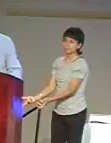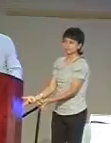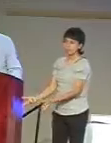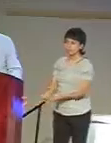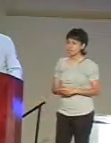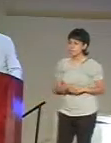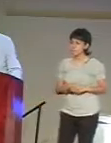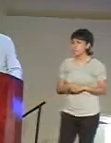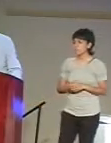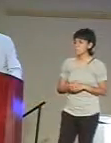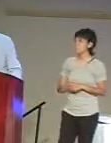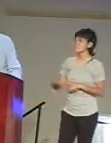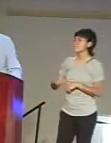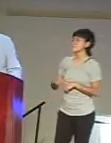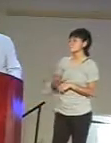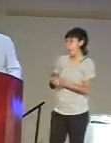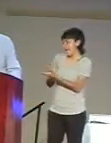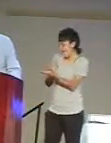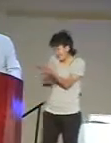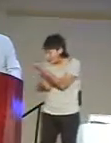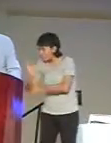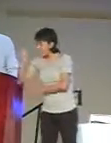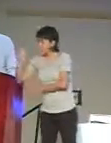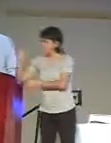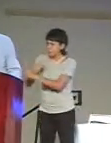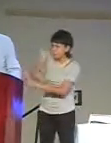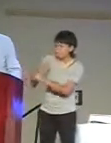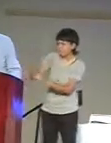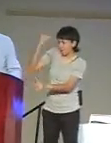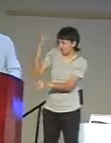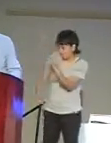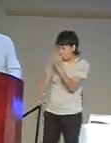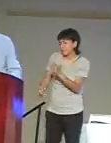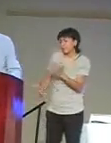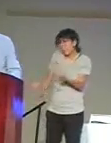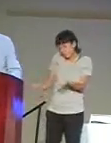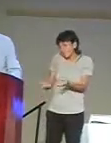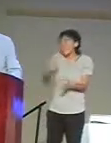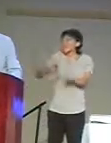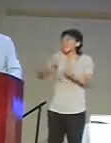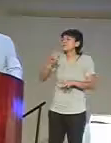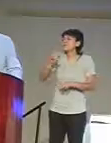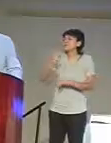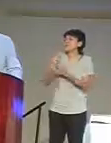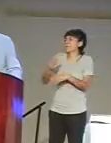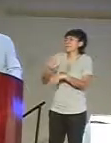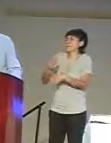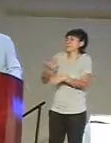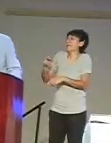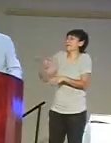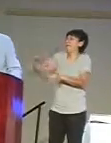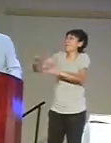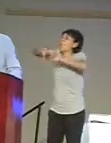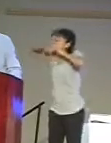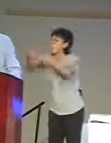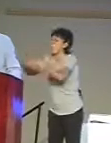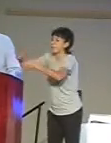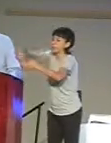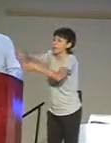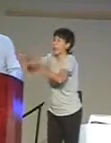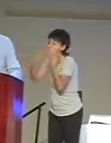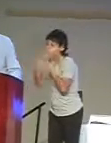Y falta de acceso no tan solo, como ustedes saben, no tan solo es que no existan los servicios en las comunidades, sino que